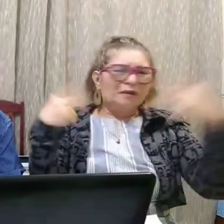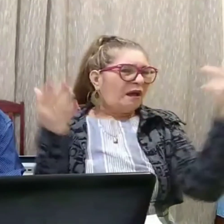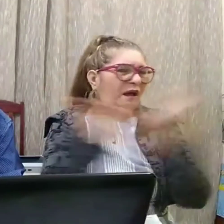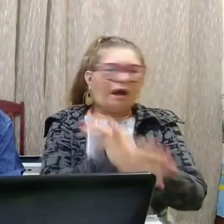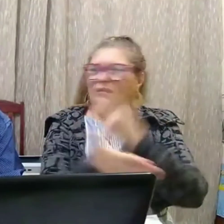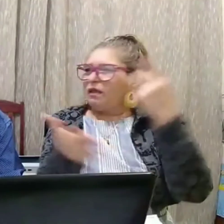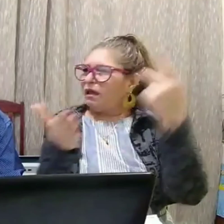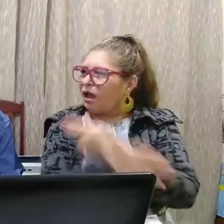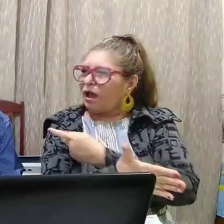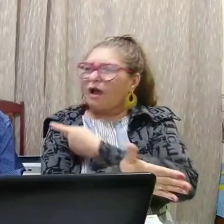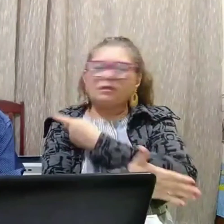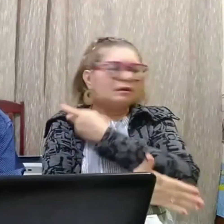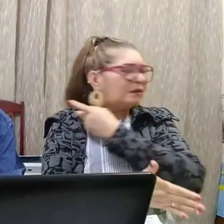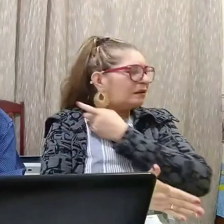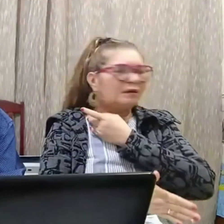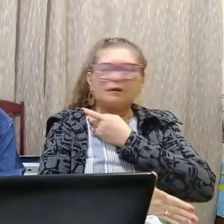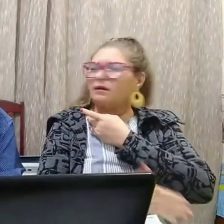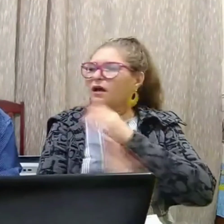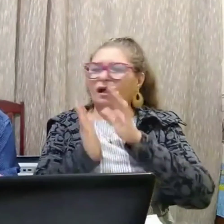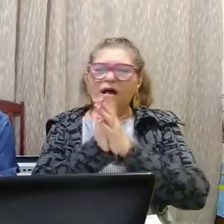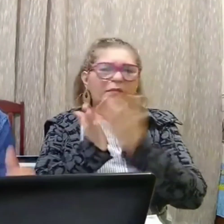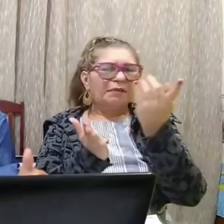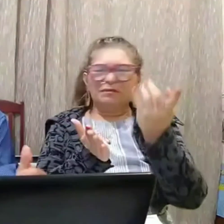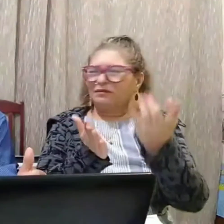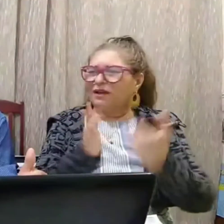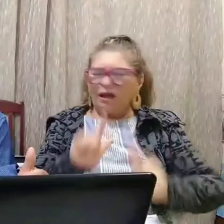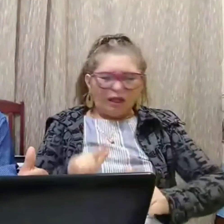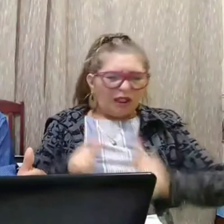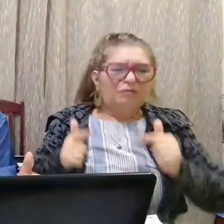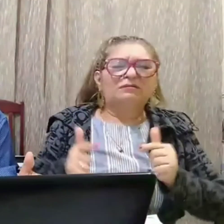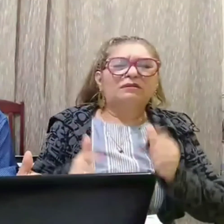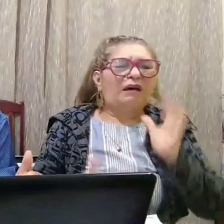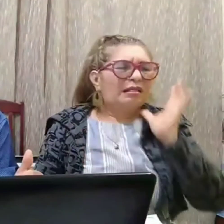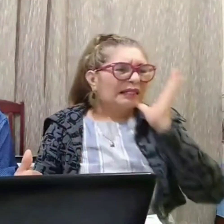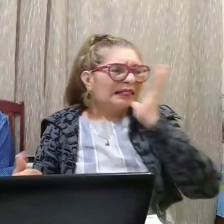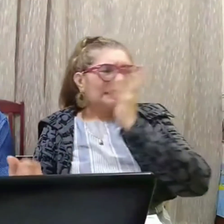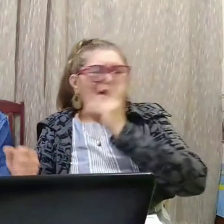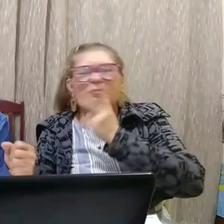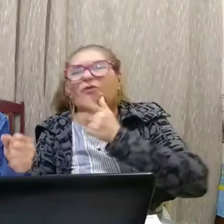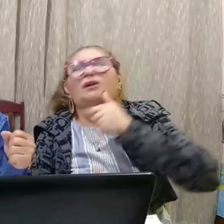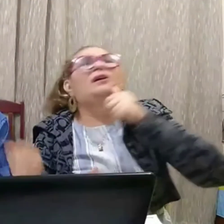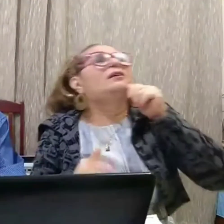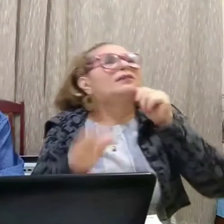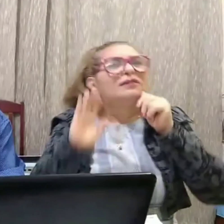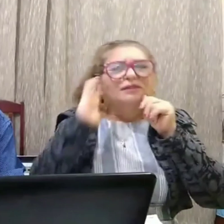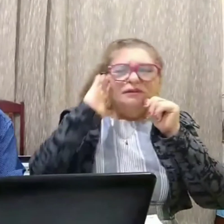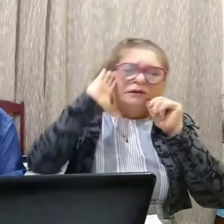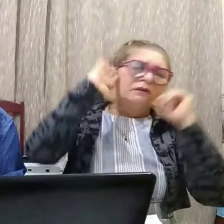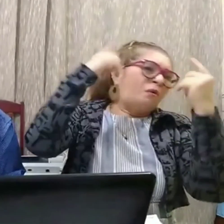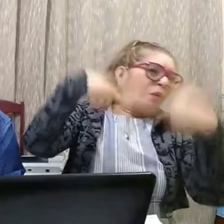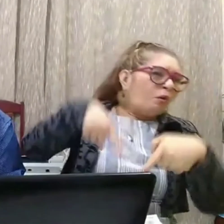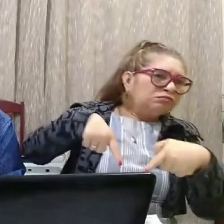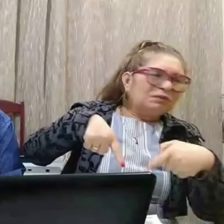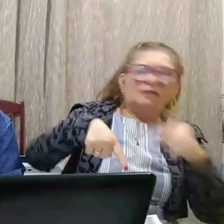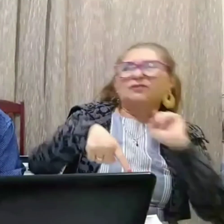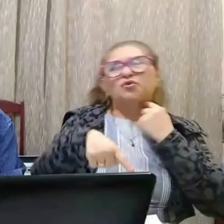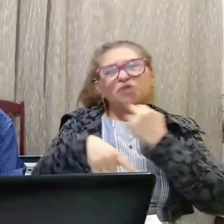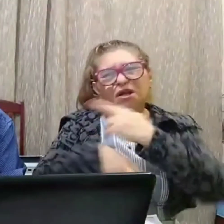à doutrina cristã, essa luta demorada, essa luta contra a impureza